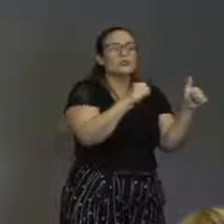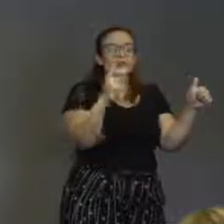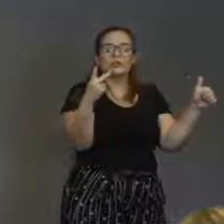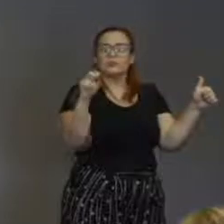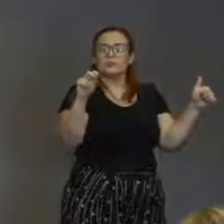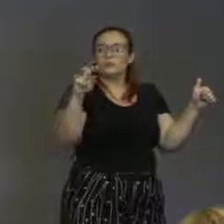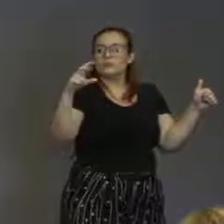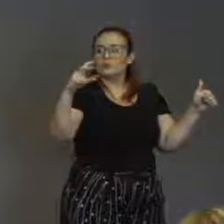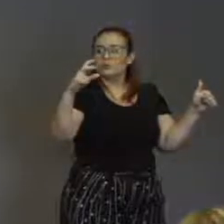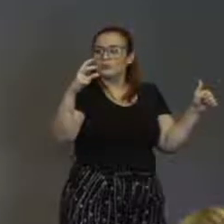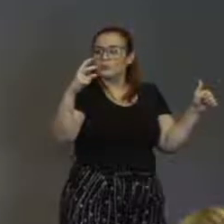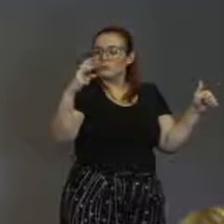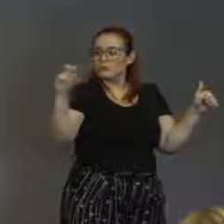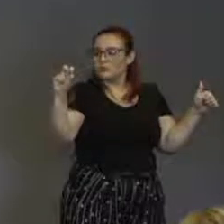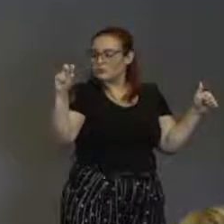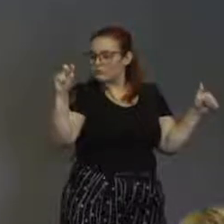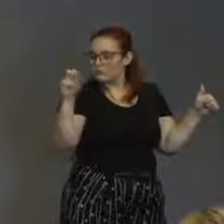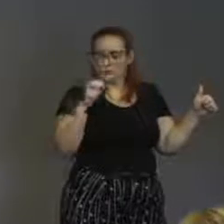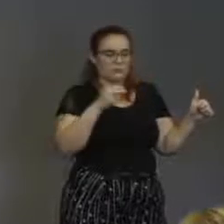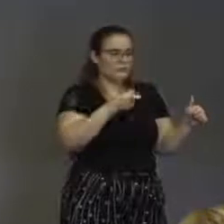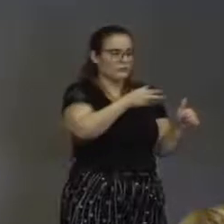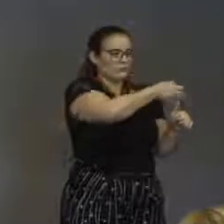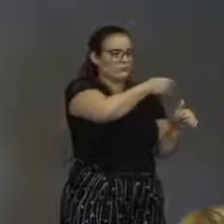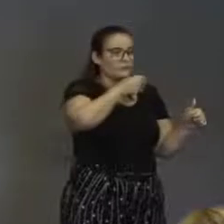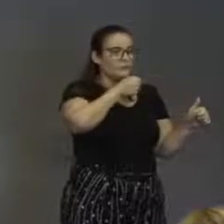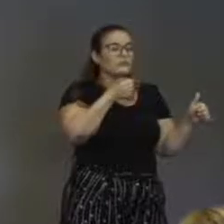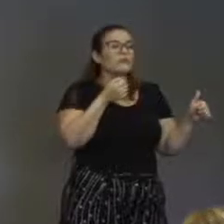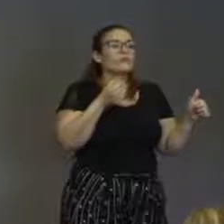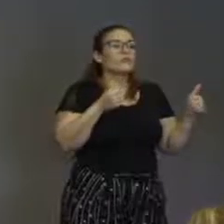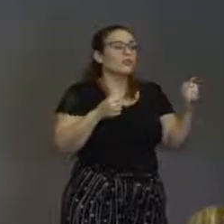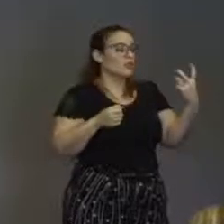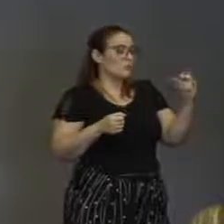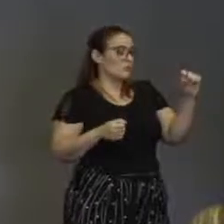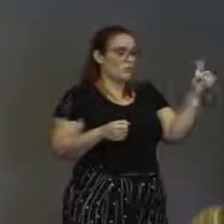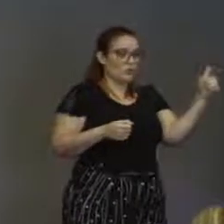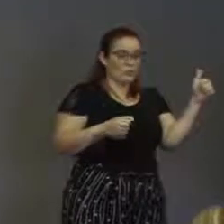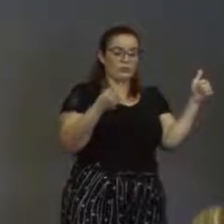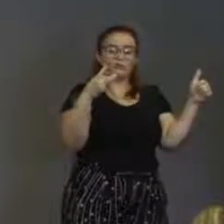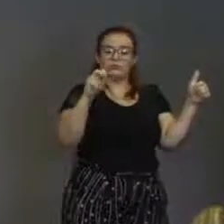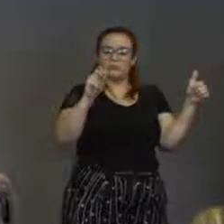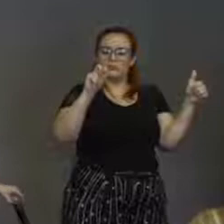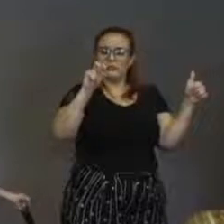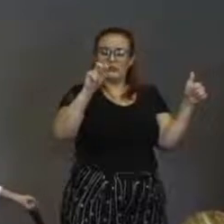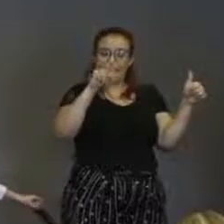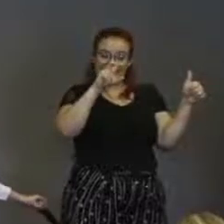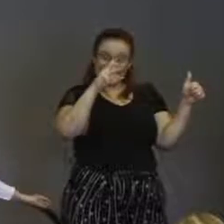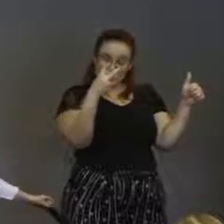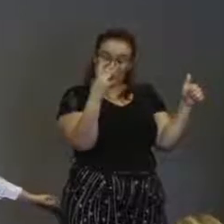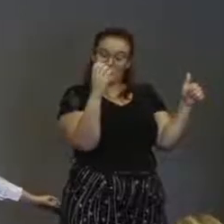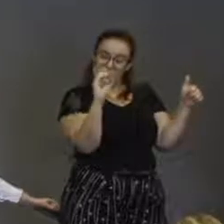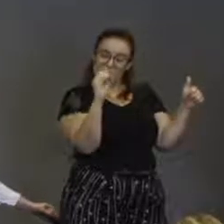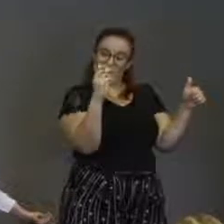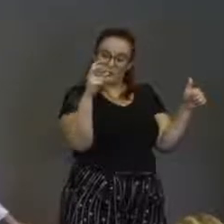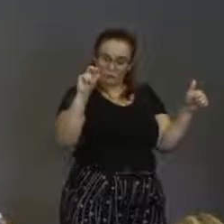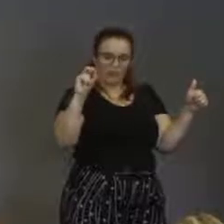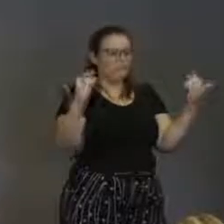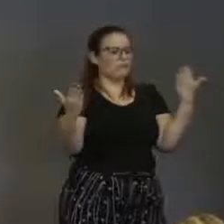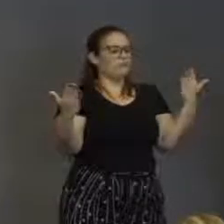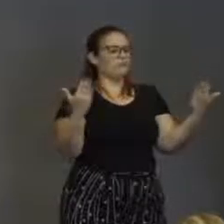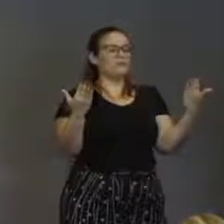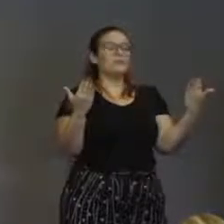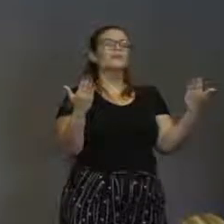2050, acho que vou roubar o seu. Obrigada, Sandra. 2011 com 2050, a gente deve ter, segundo dados da ONU, um